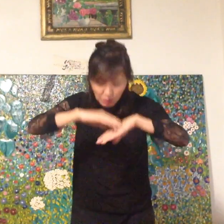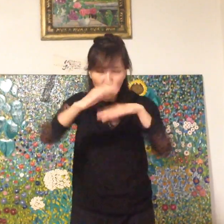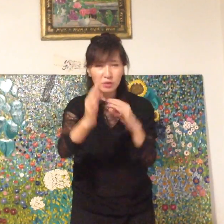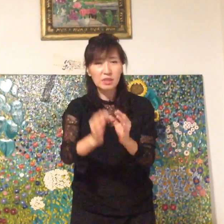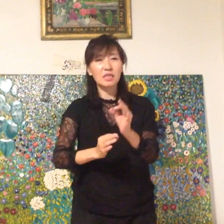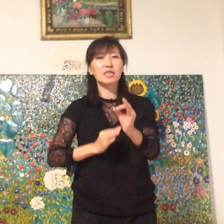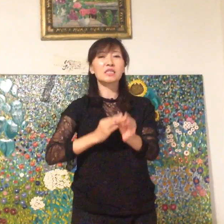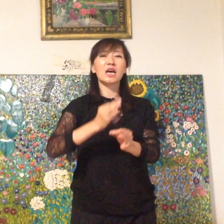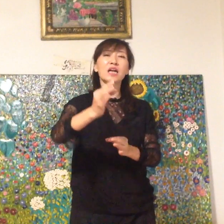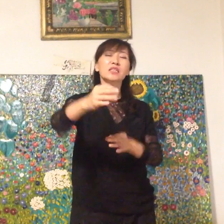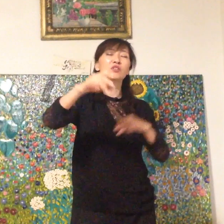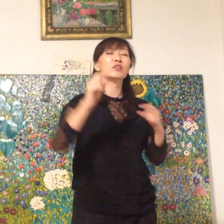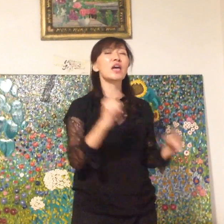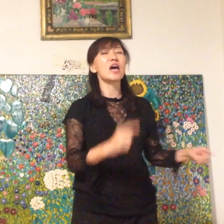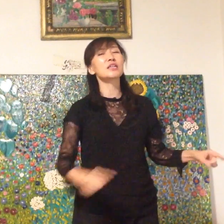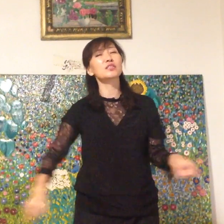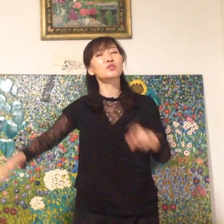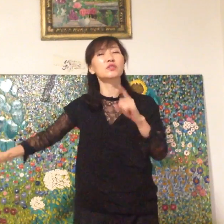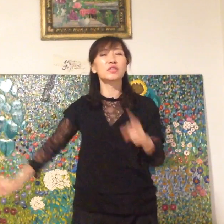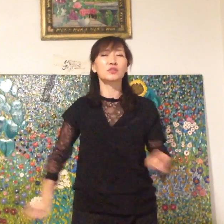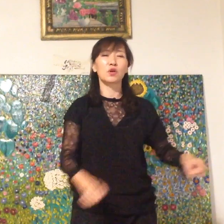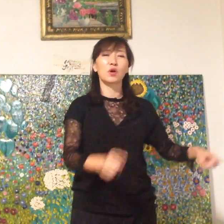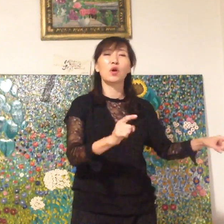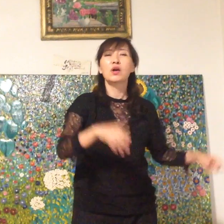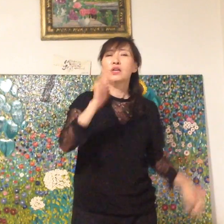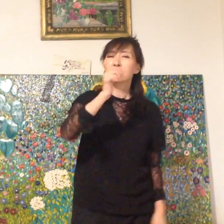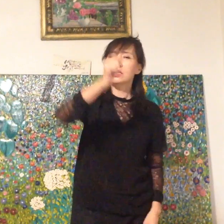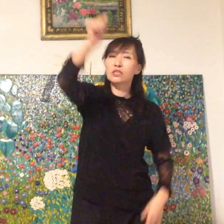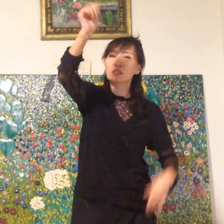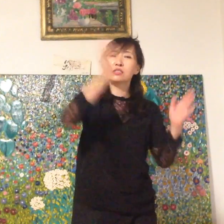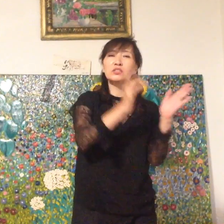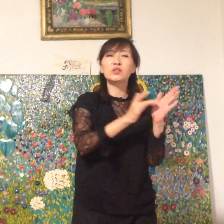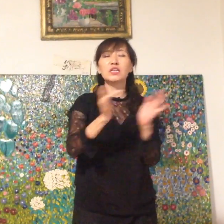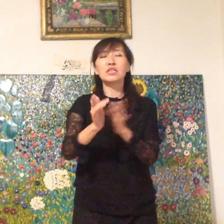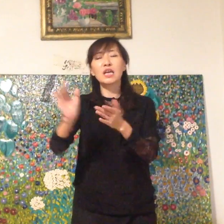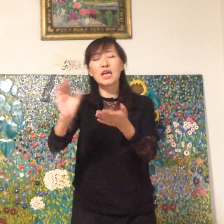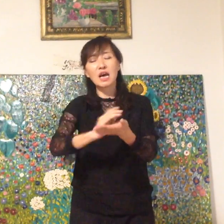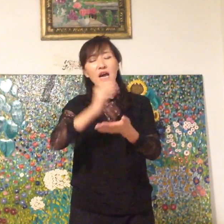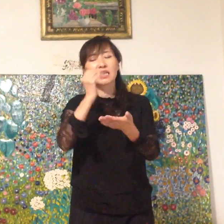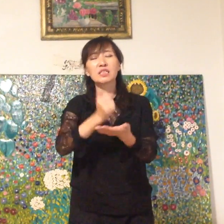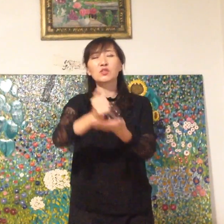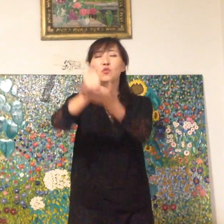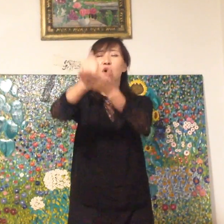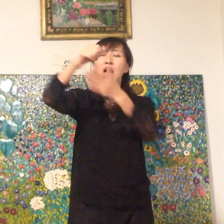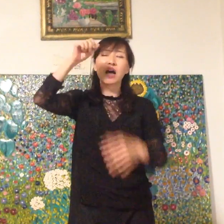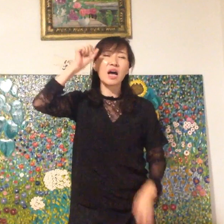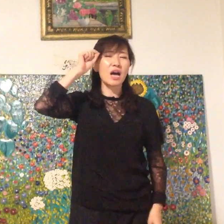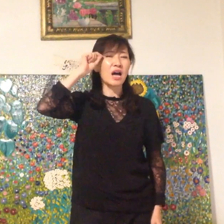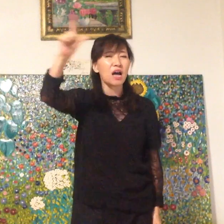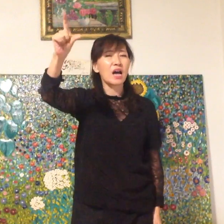통치자 주 예수께서 그 위대하신 왕